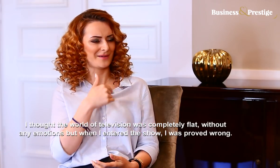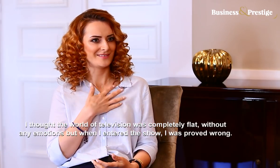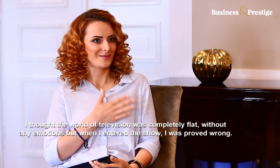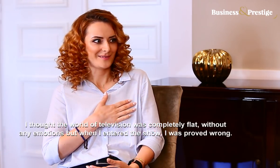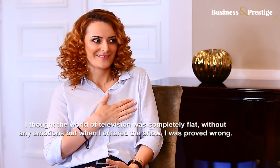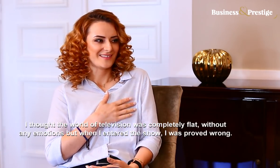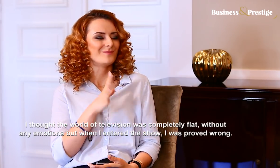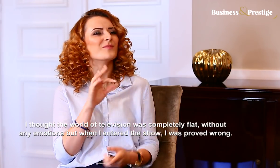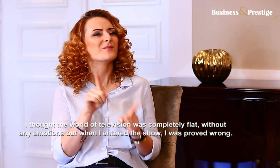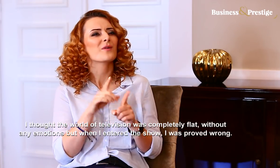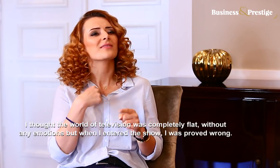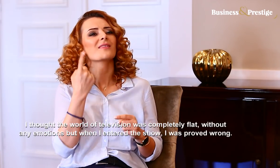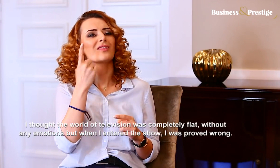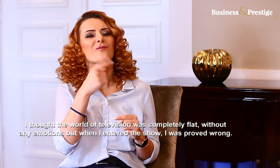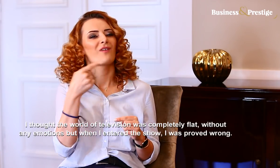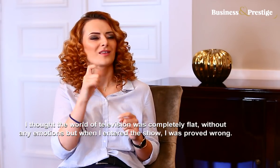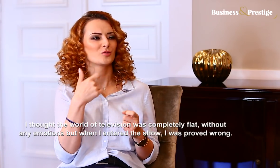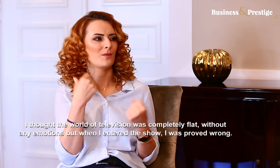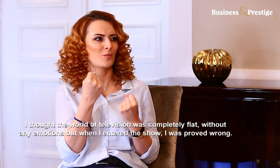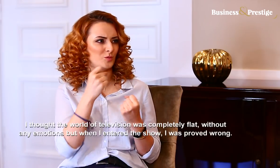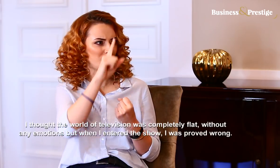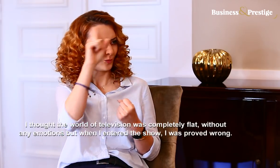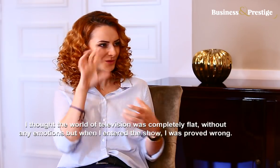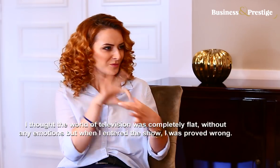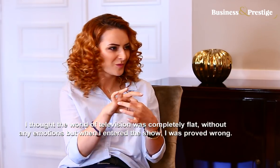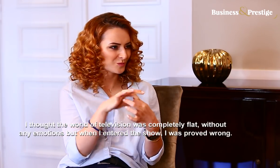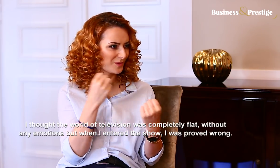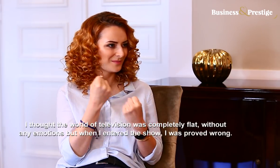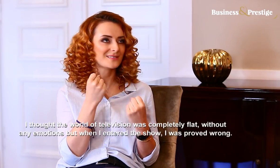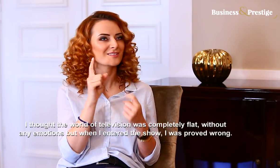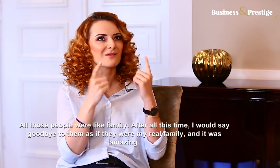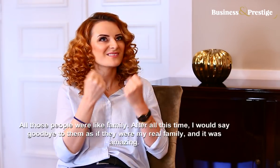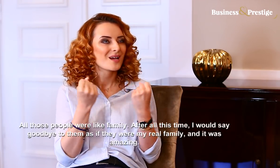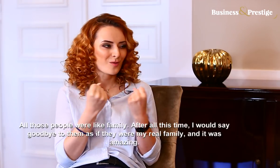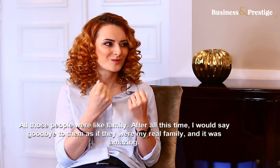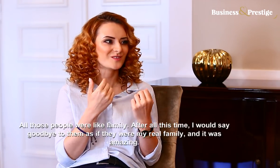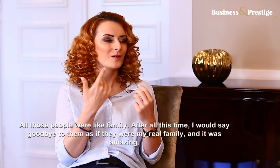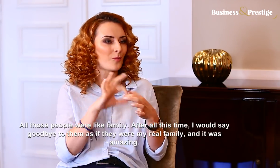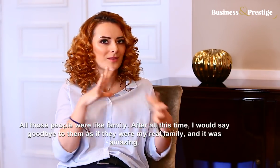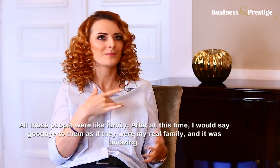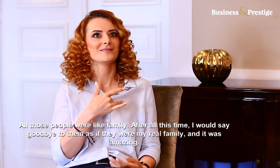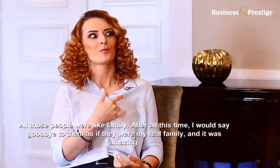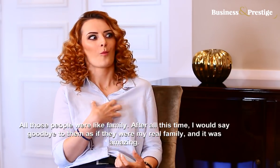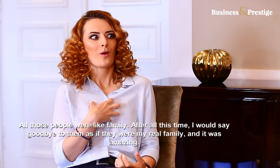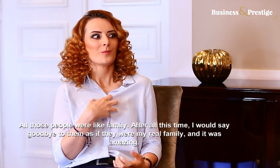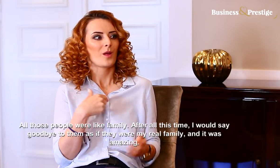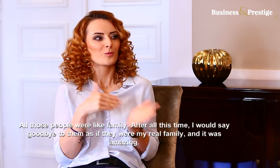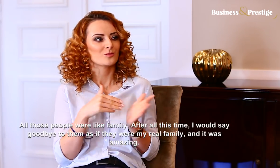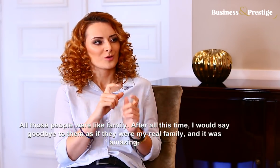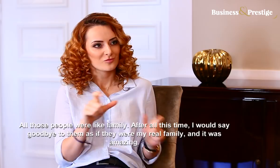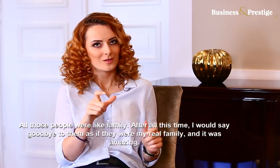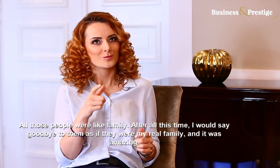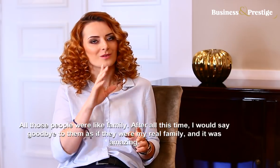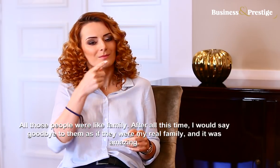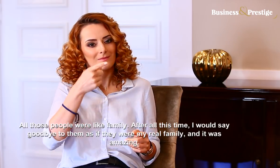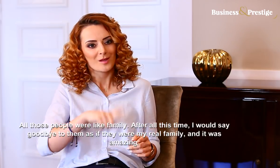bez serca, bez emocji, taki brudny. Tak myślałem, ale jak przyszłam do tego pomysłu, to się okazało, że jest zupełnie inaczej. Ci wszyscy ludzie są jak rodzina.